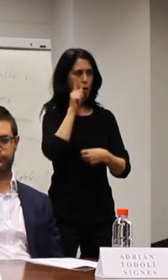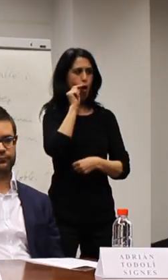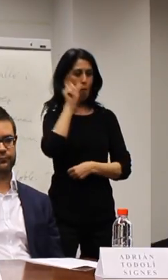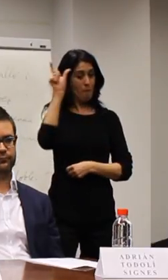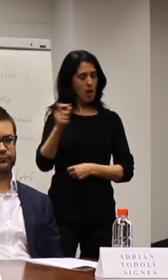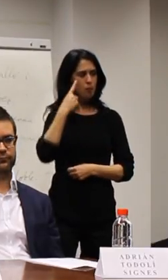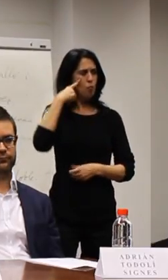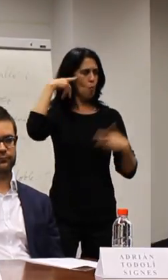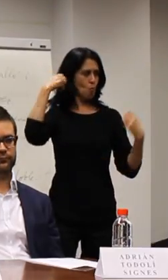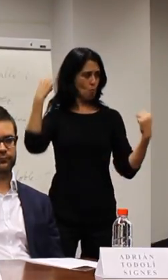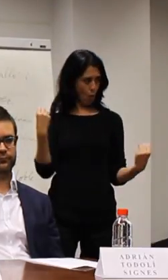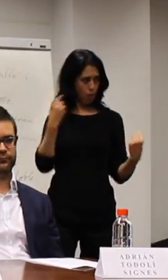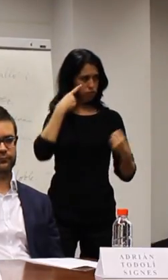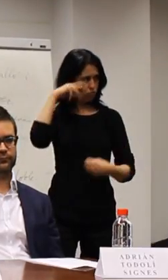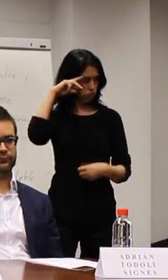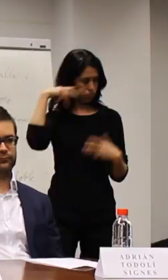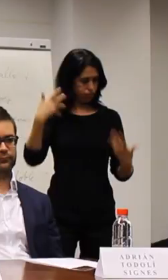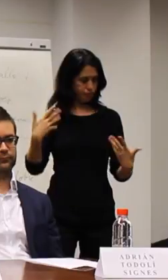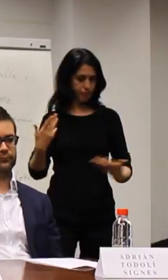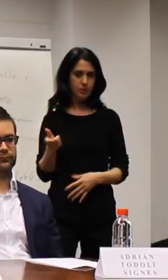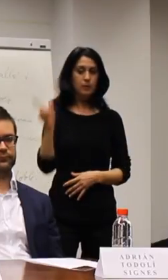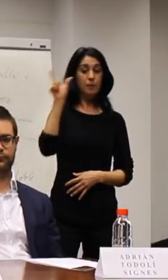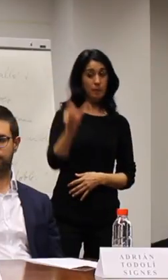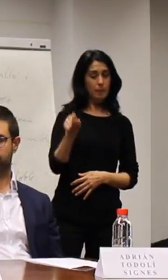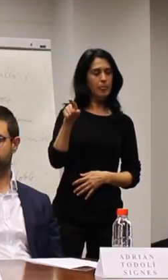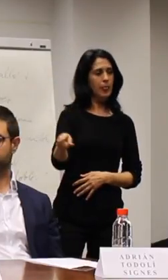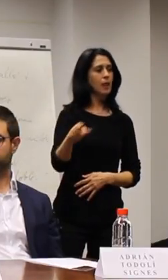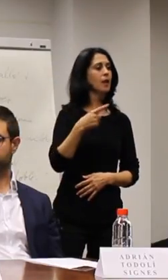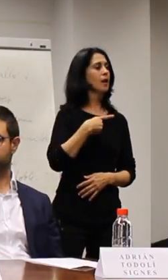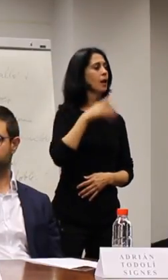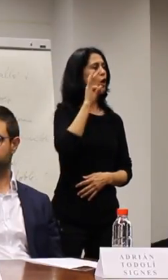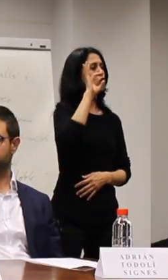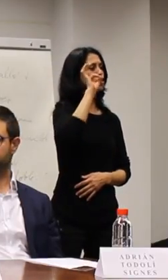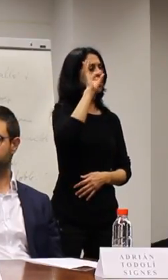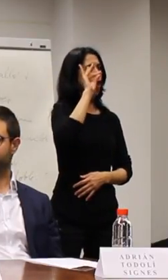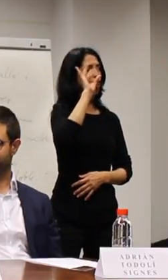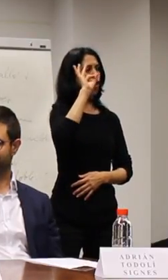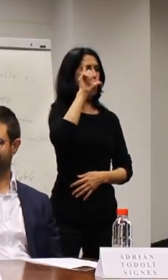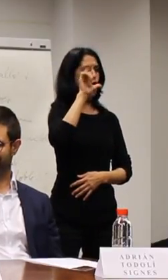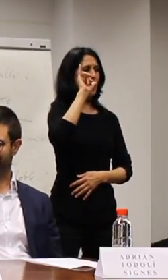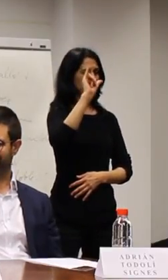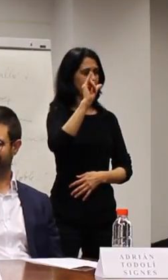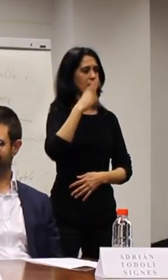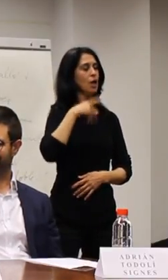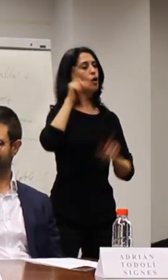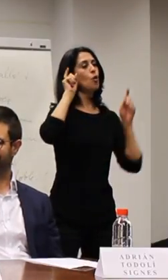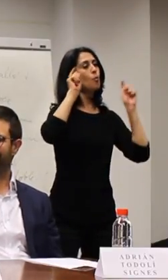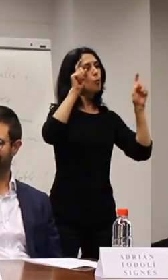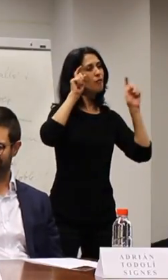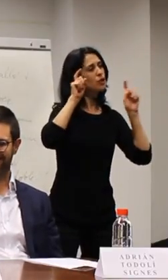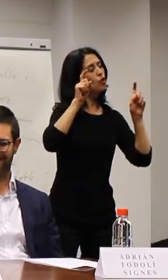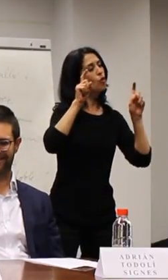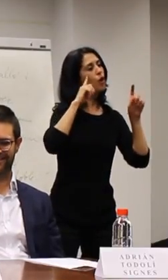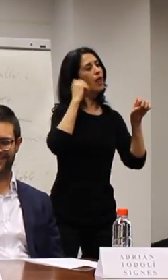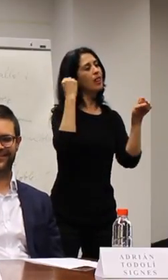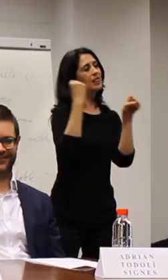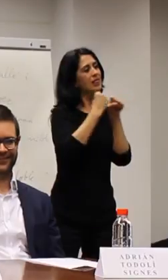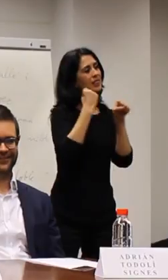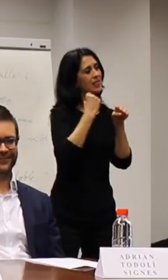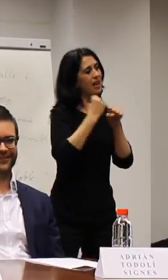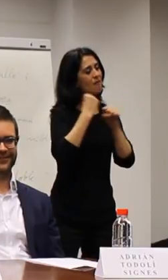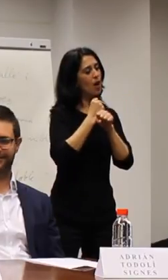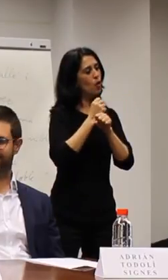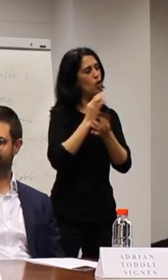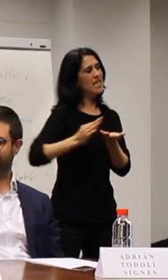está Adrián Todolís Ignes, profesor de Derecho de Trabajo de la Universidad de Illes Balears, aquí le agraim especialmente la seva